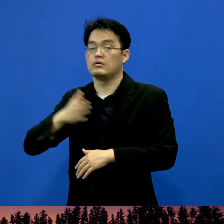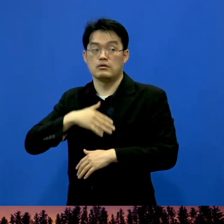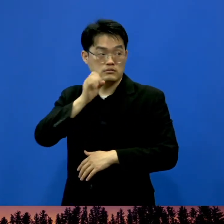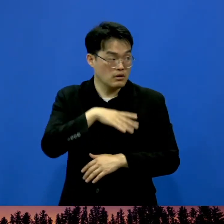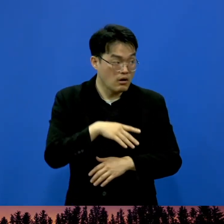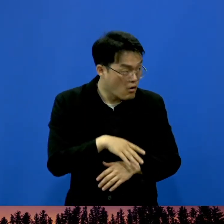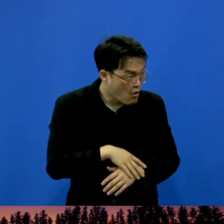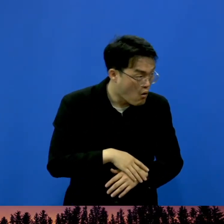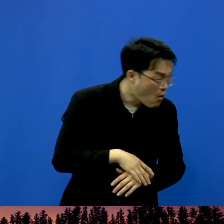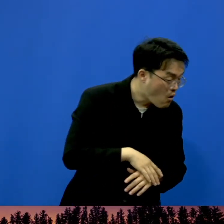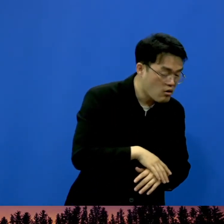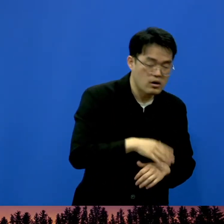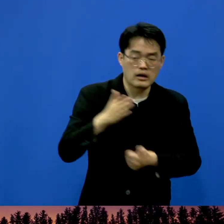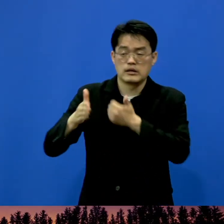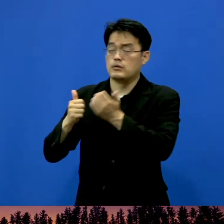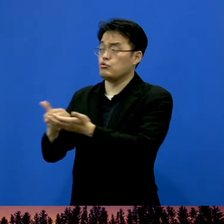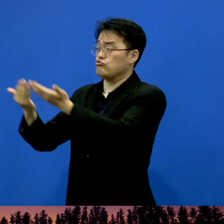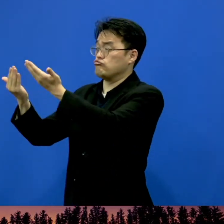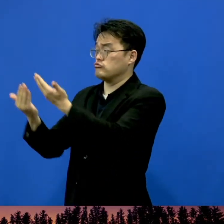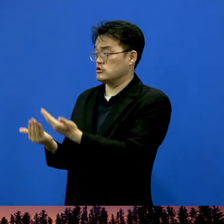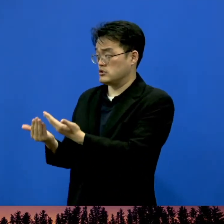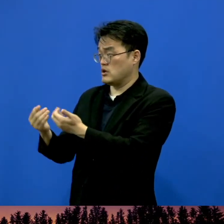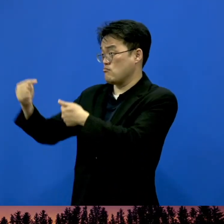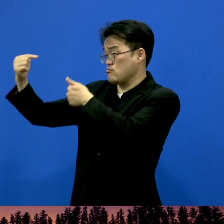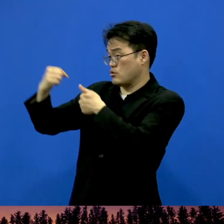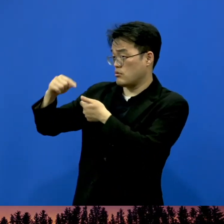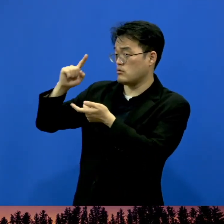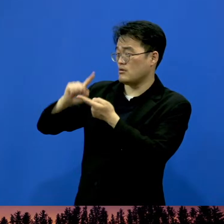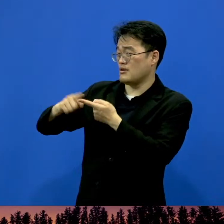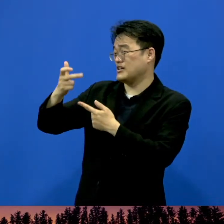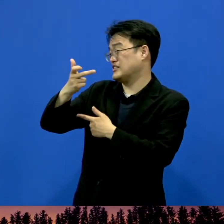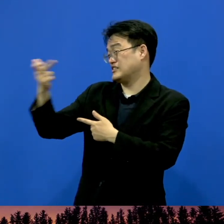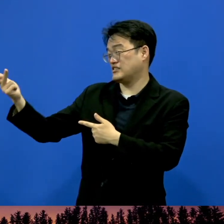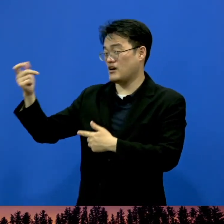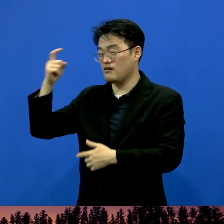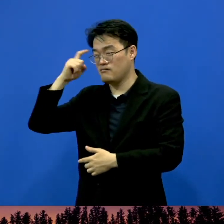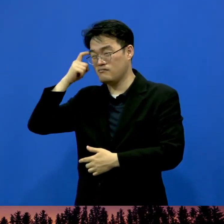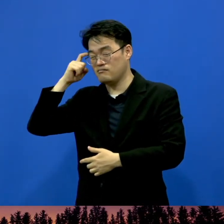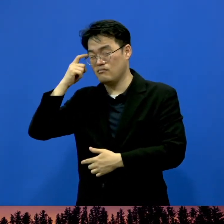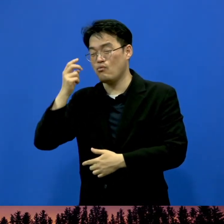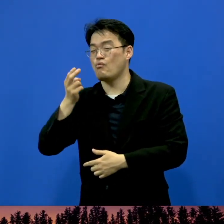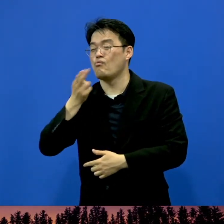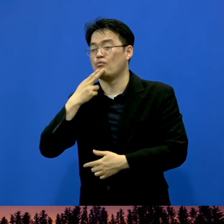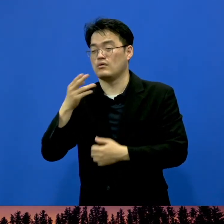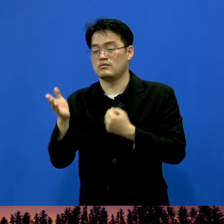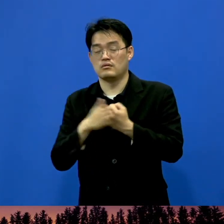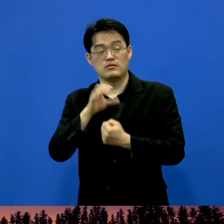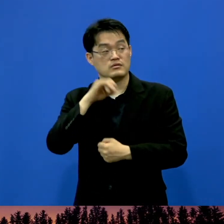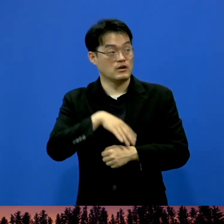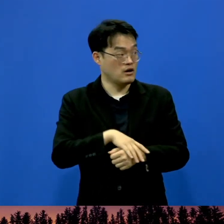자신들에게 주신 말씀이 얼마나 엄청난 것인가를 그것들이 생각하지 않은 거죠. 그래서 인류